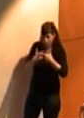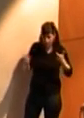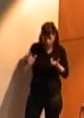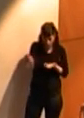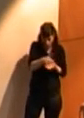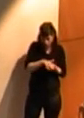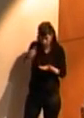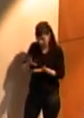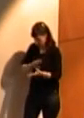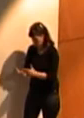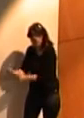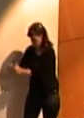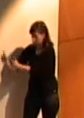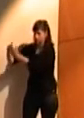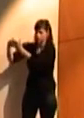à récupérer.